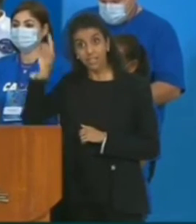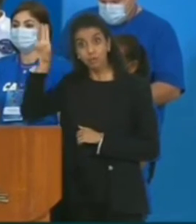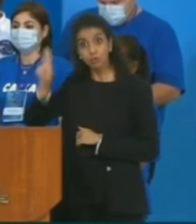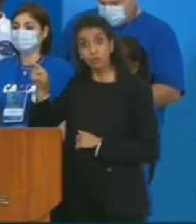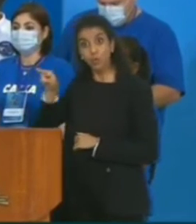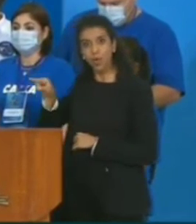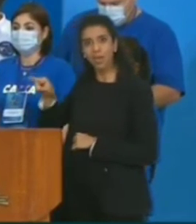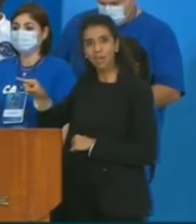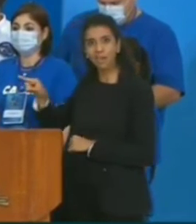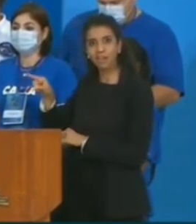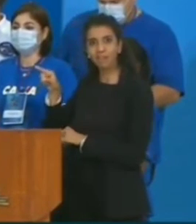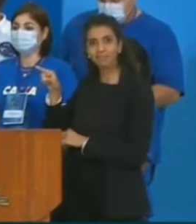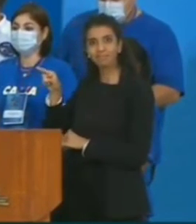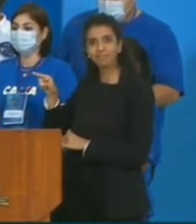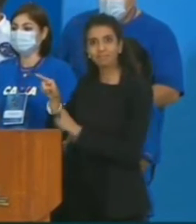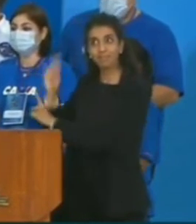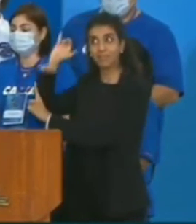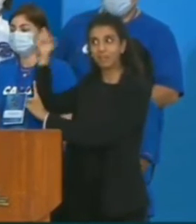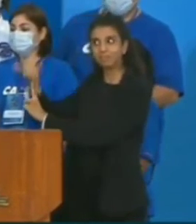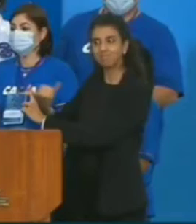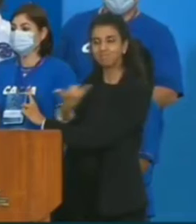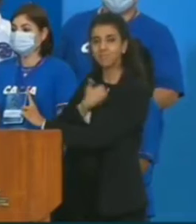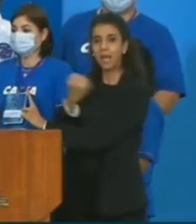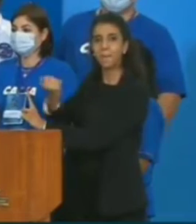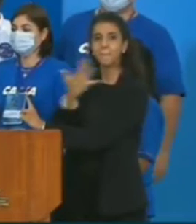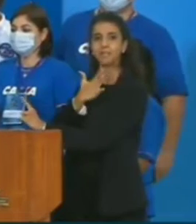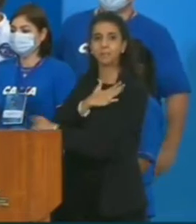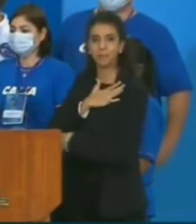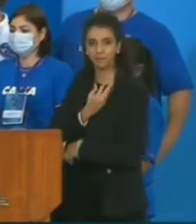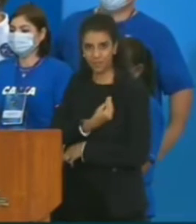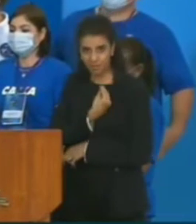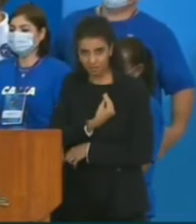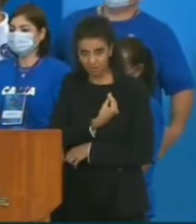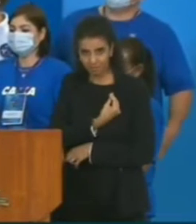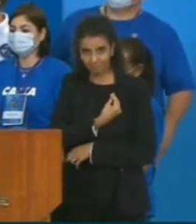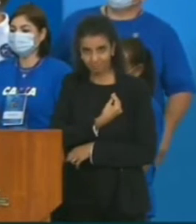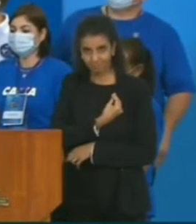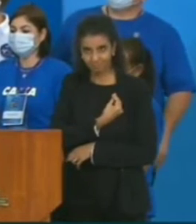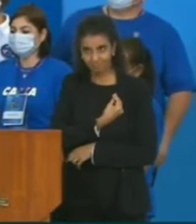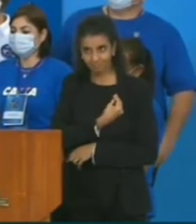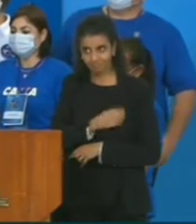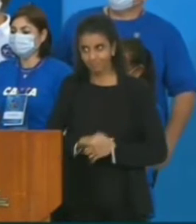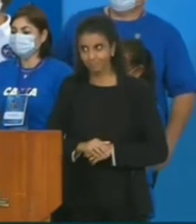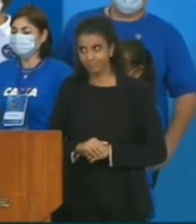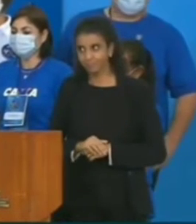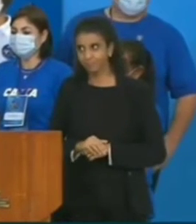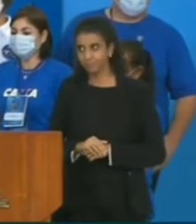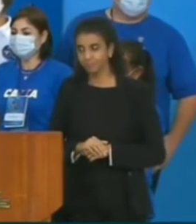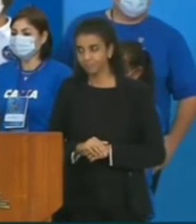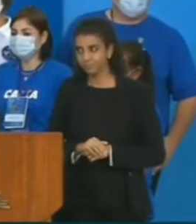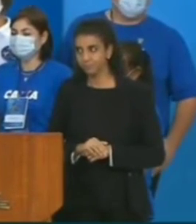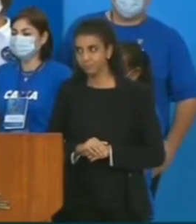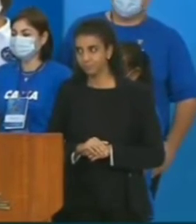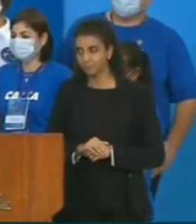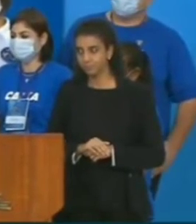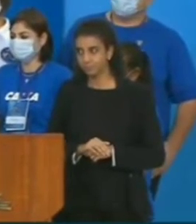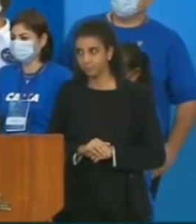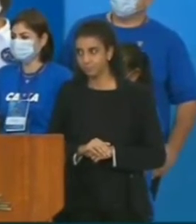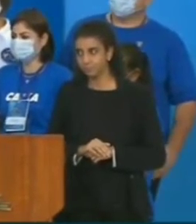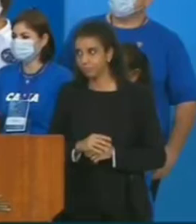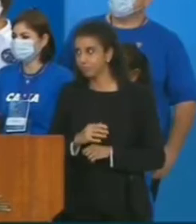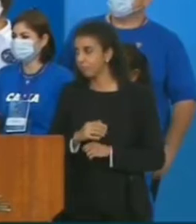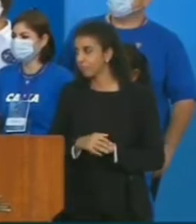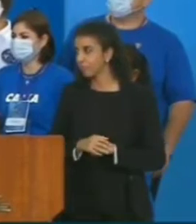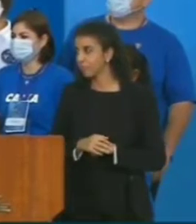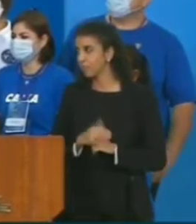ele como um canal de bênção na minha vida. E para mim poder também falar com...